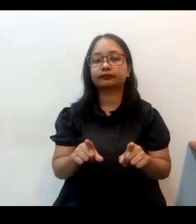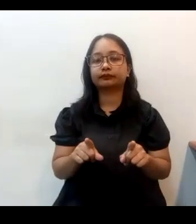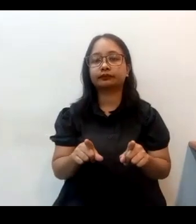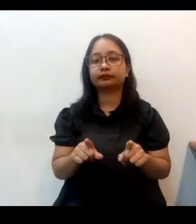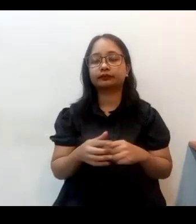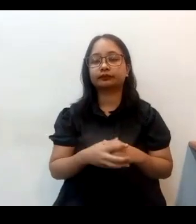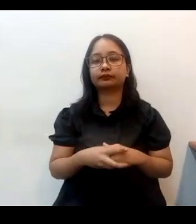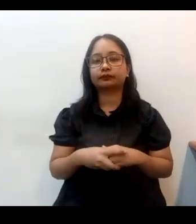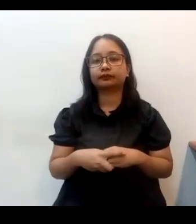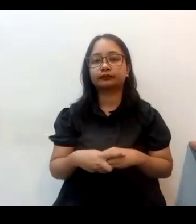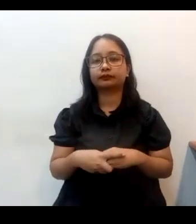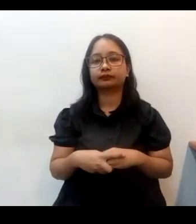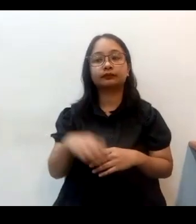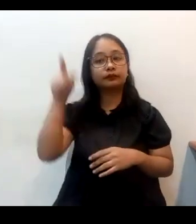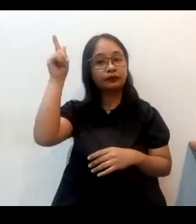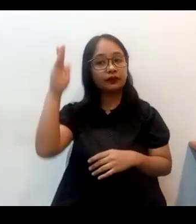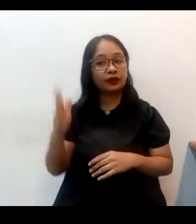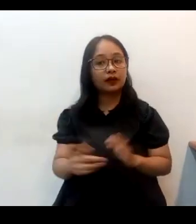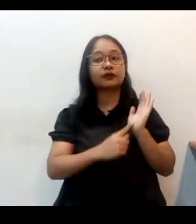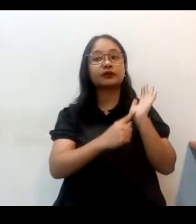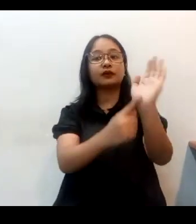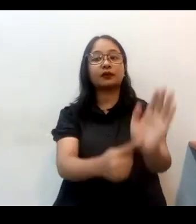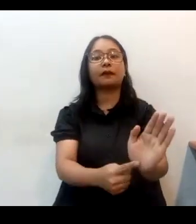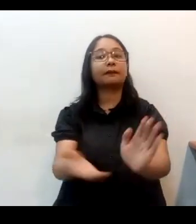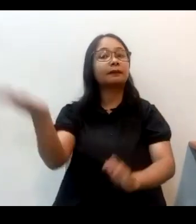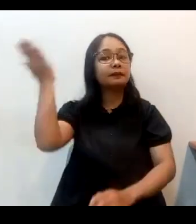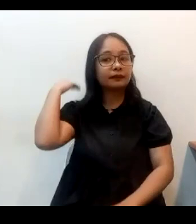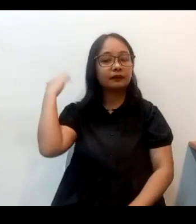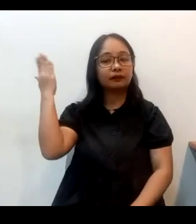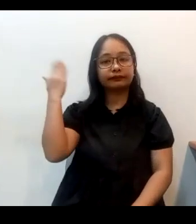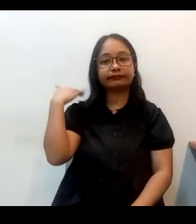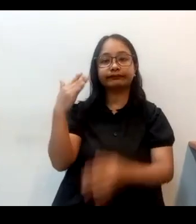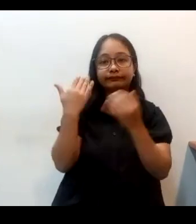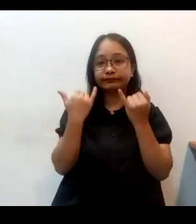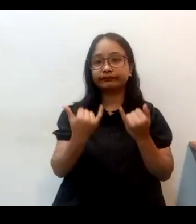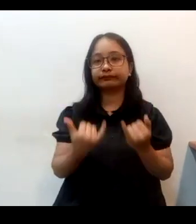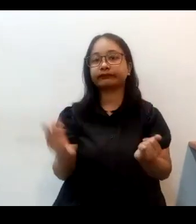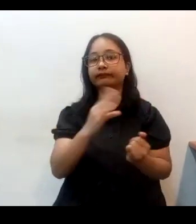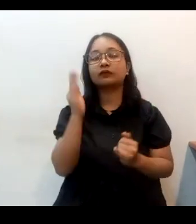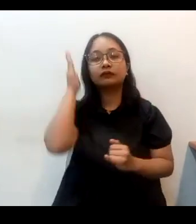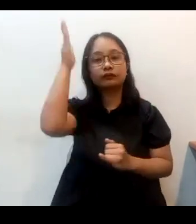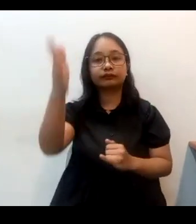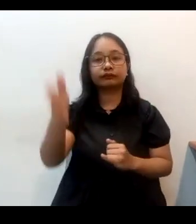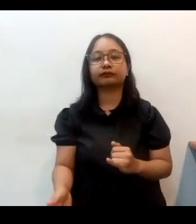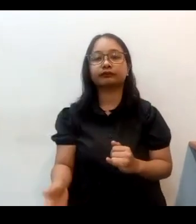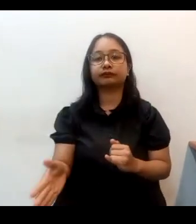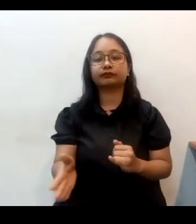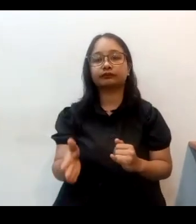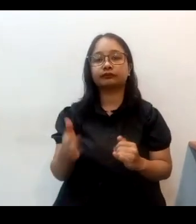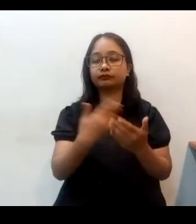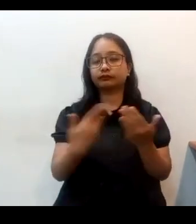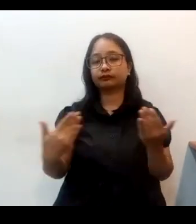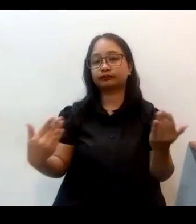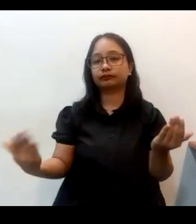sa hinaharap. So, God showed the past, present, the future things in the human history and even after